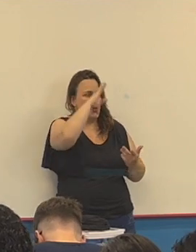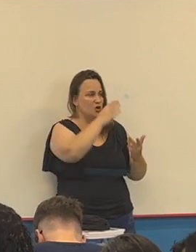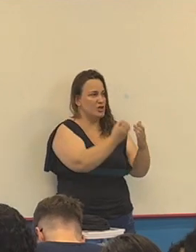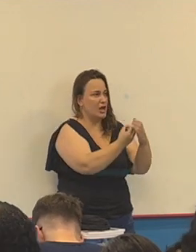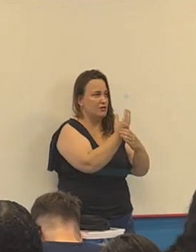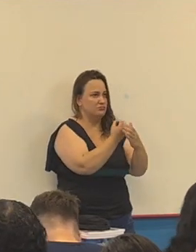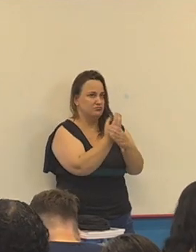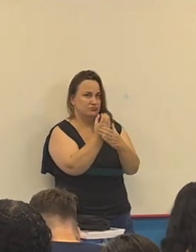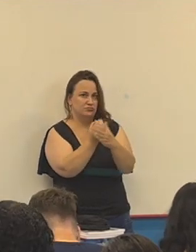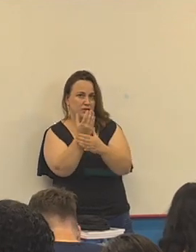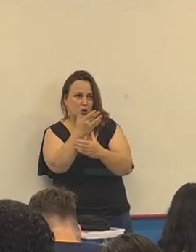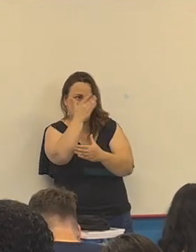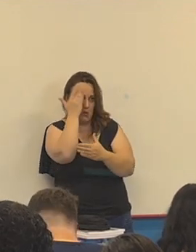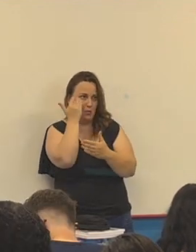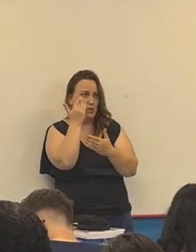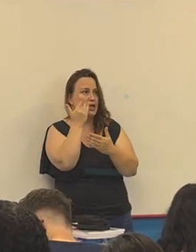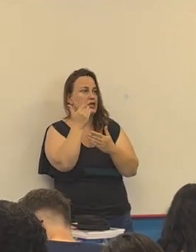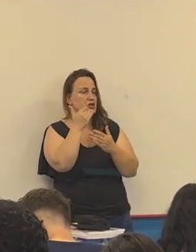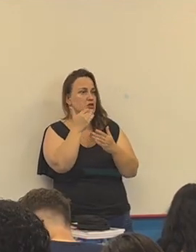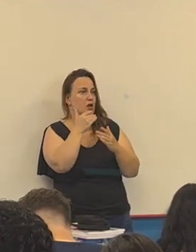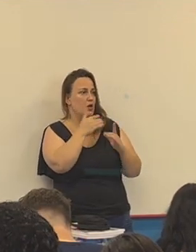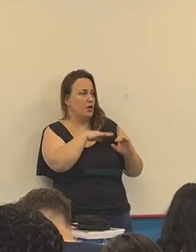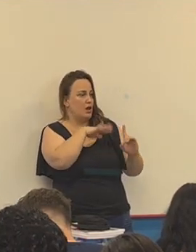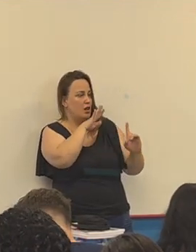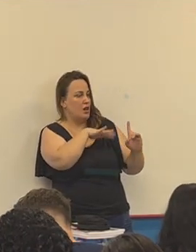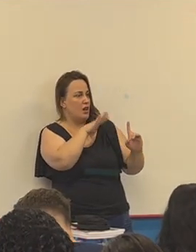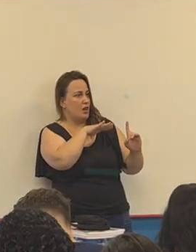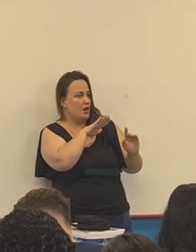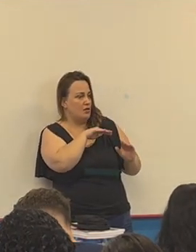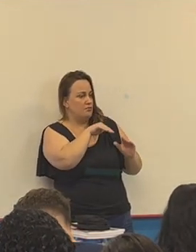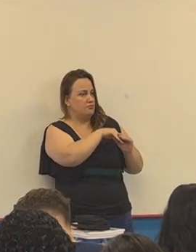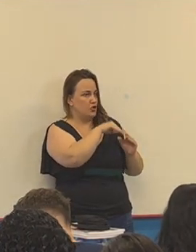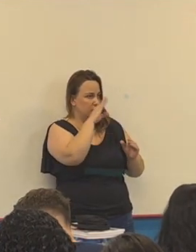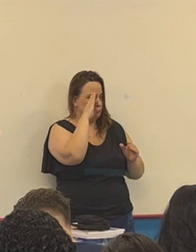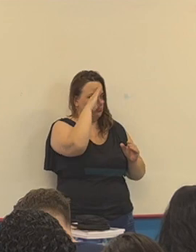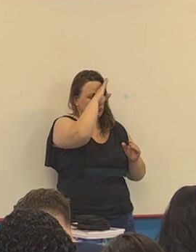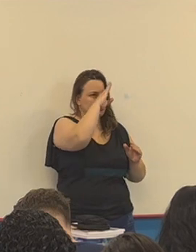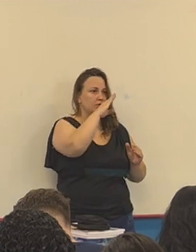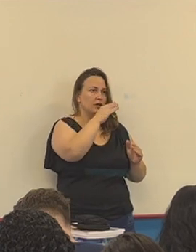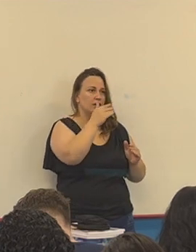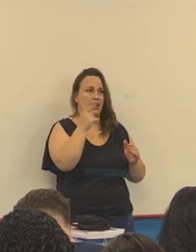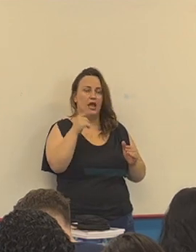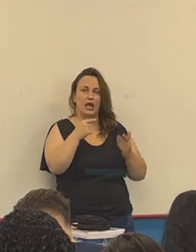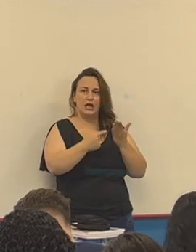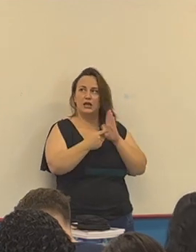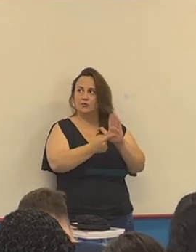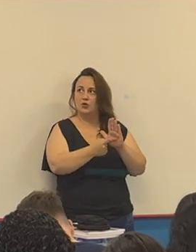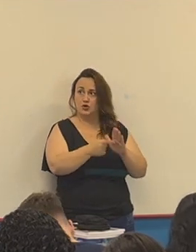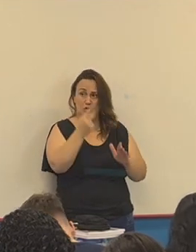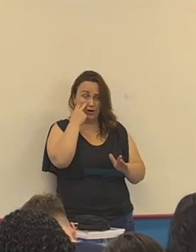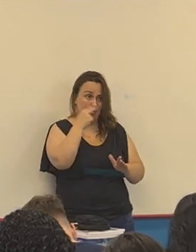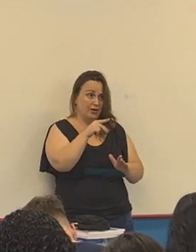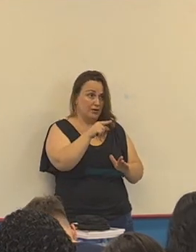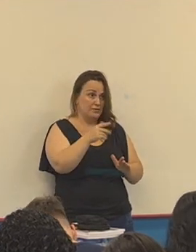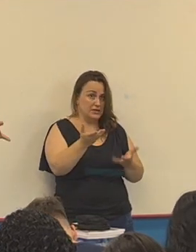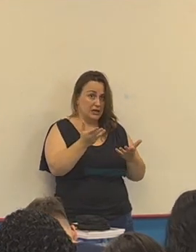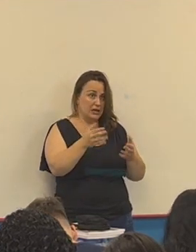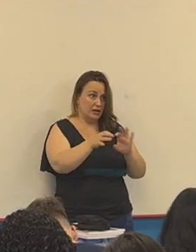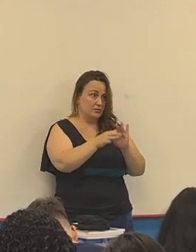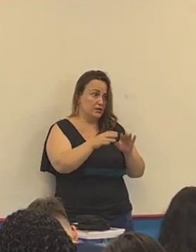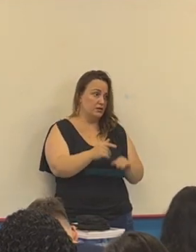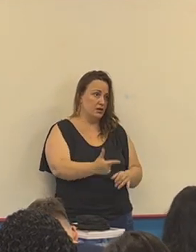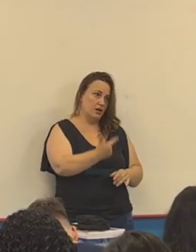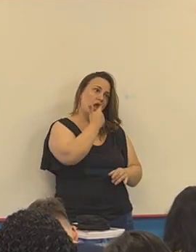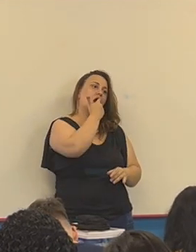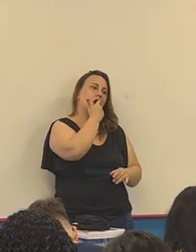de pessoas e de seguidores para votar nele. E aí eu coloquei de forma agressiva, tipo, você quer que libere a arma?